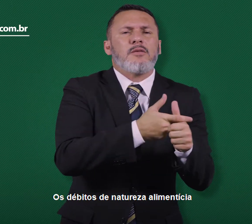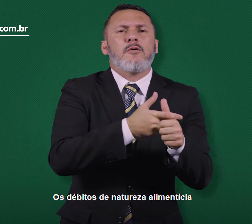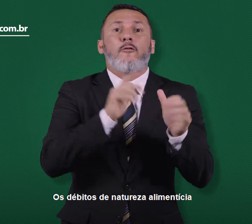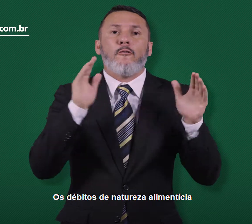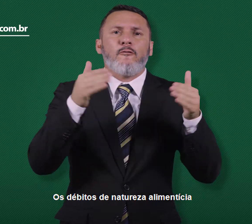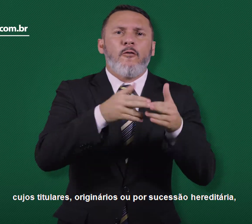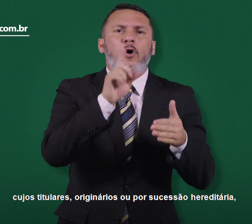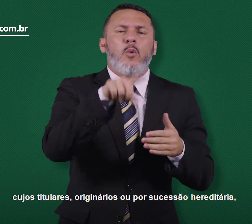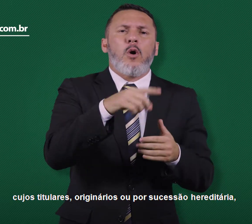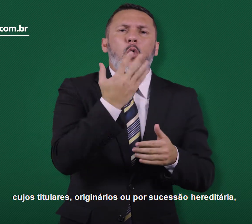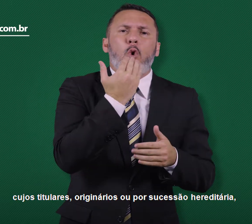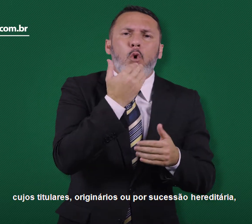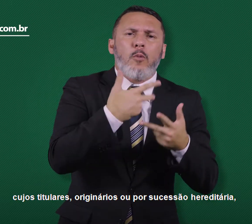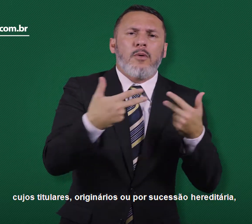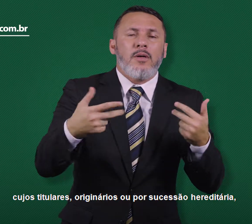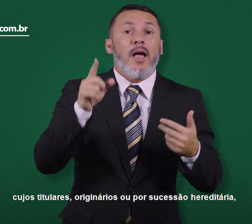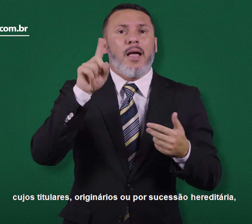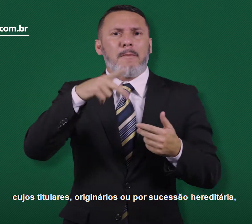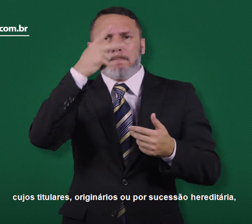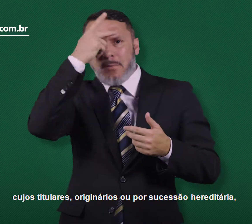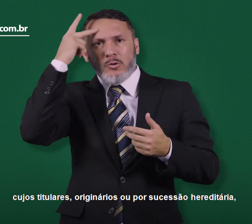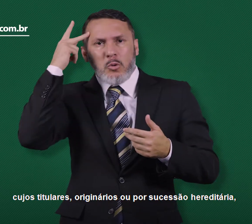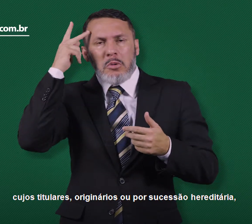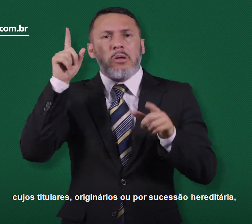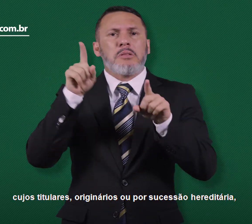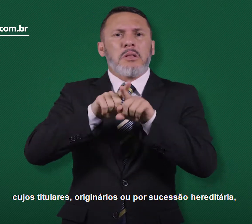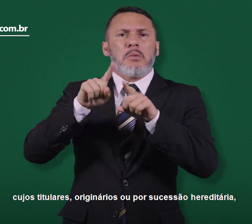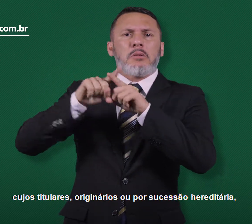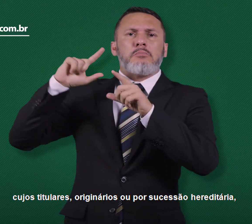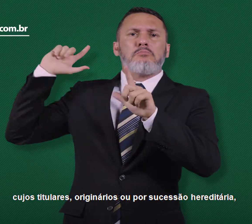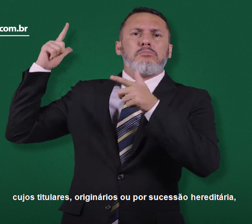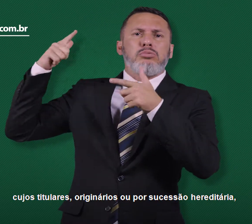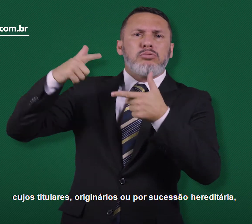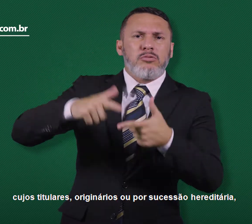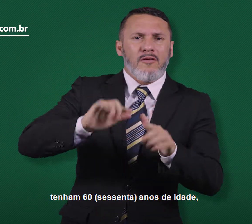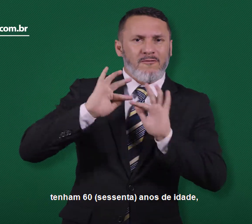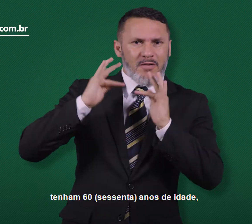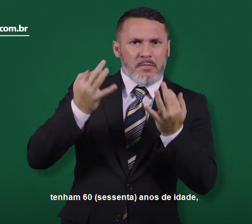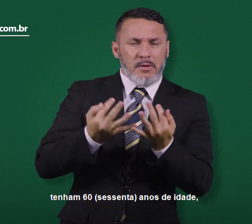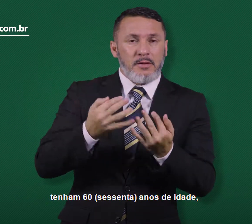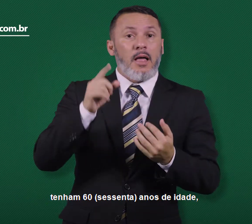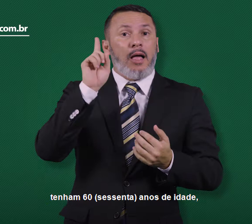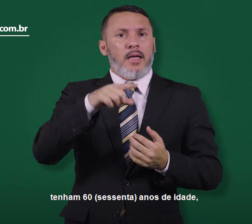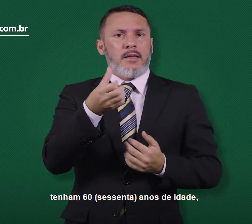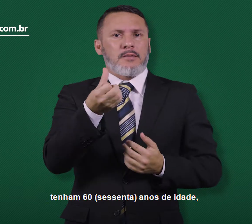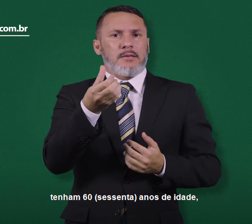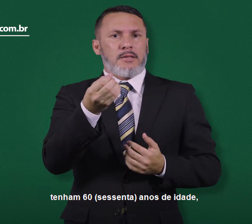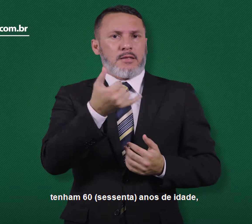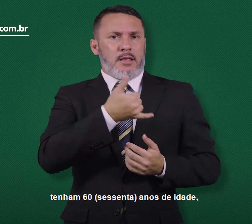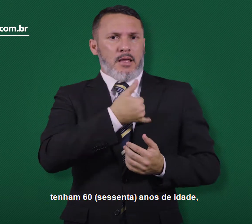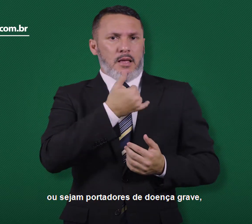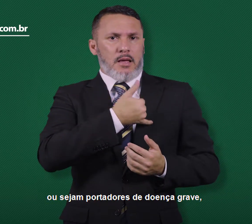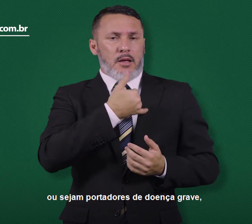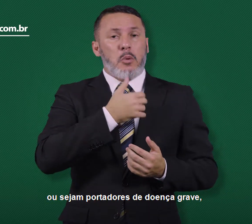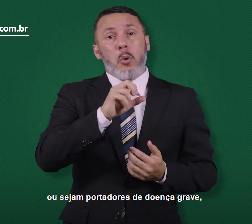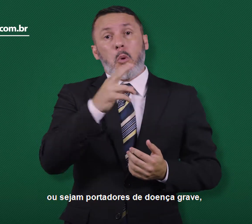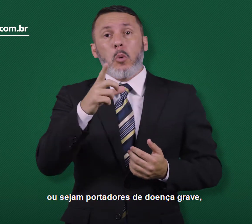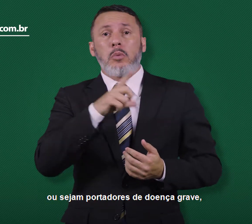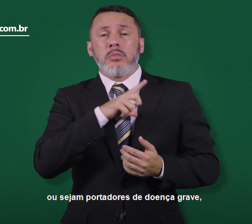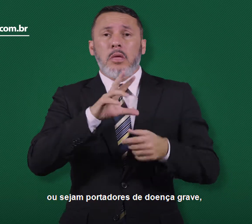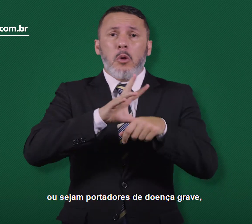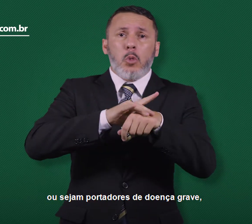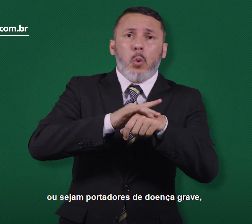natureza alimentícia, cujos titulares originários ou por sucessão hereditária tenham 60 anos de idade, ou